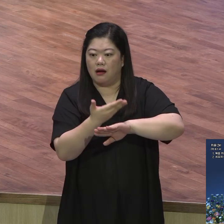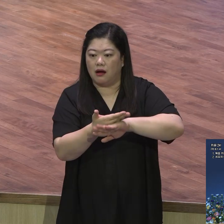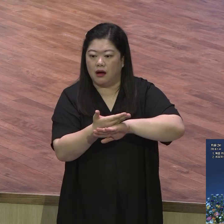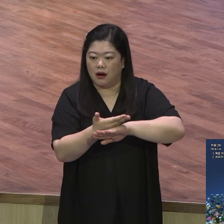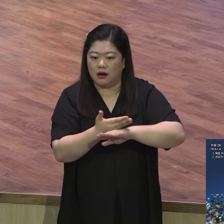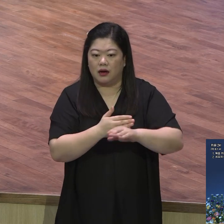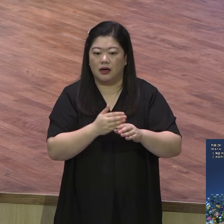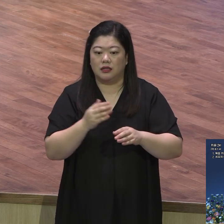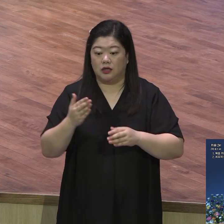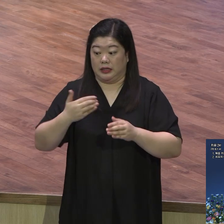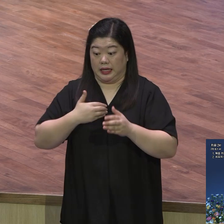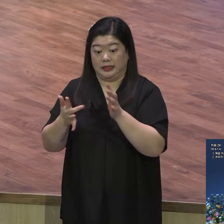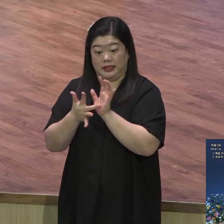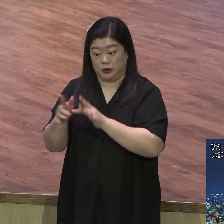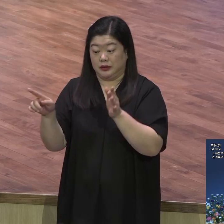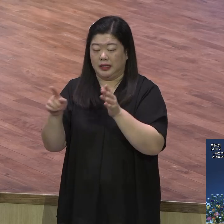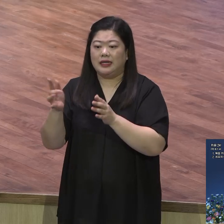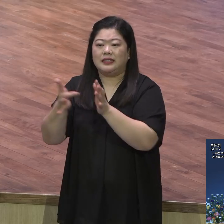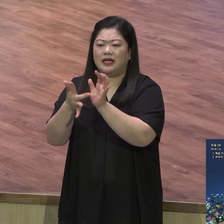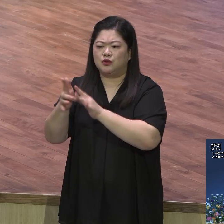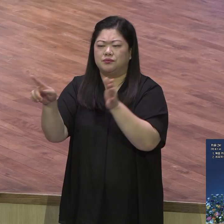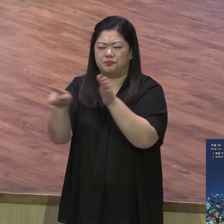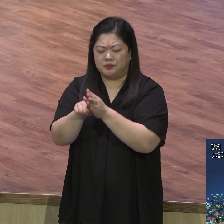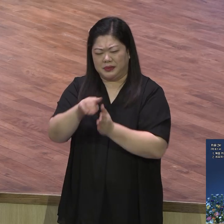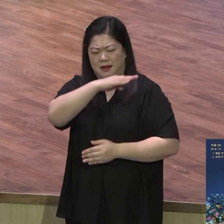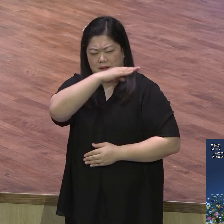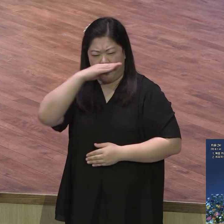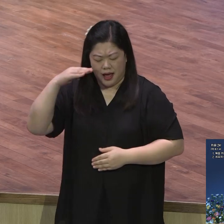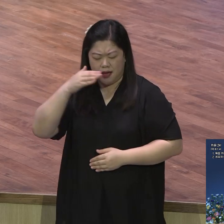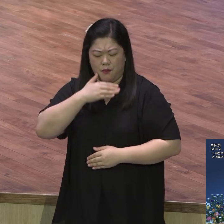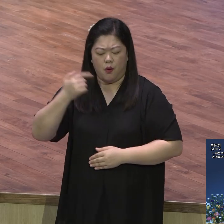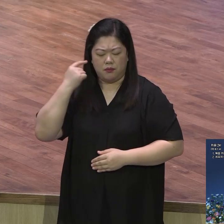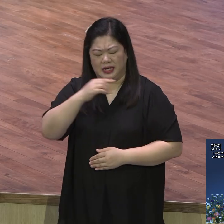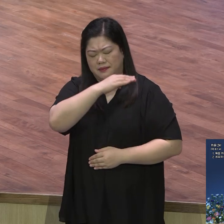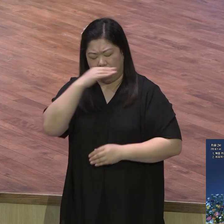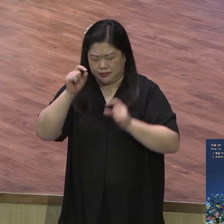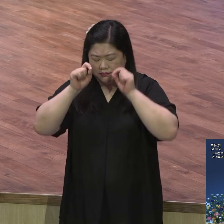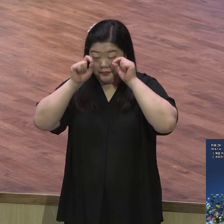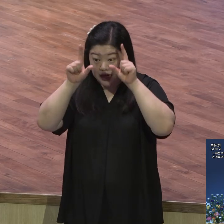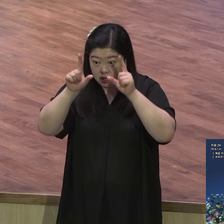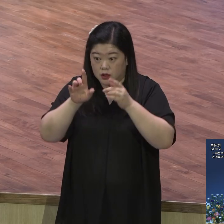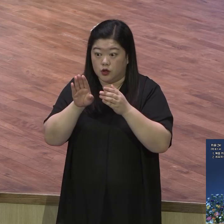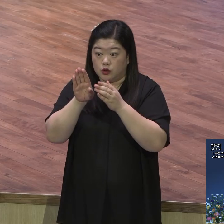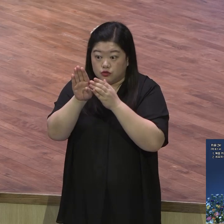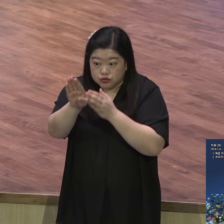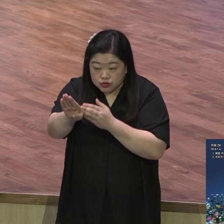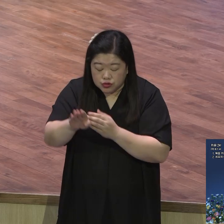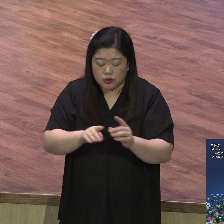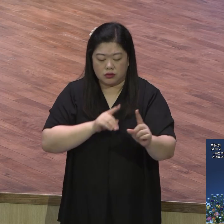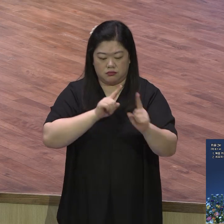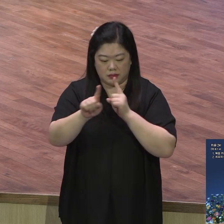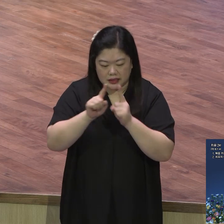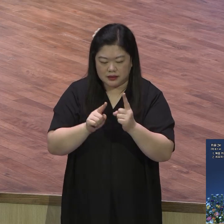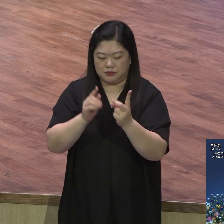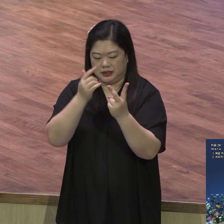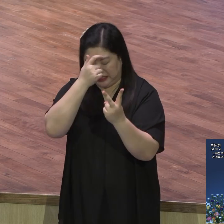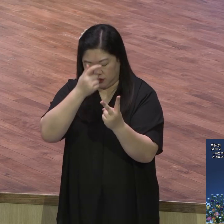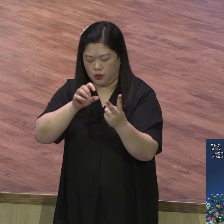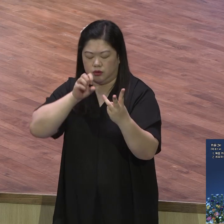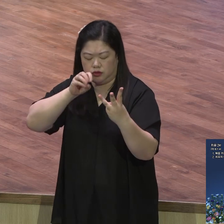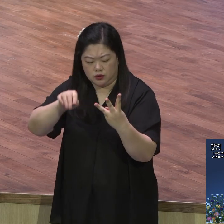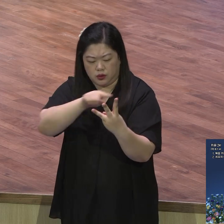거듭난 이유예요. 내가 교회에서 말씀과 기도와 전도를 하면서 하나님이 주신